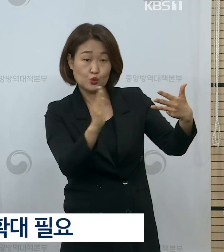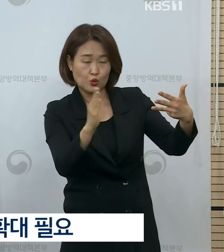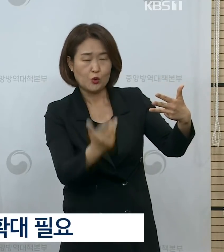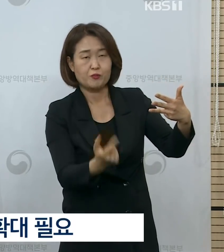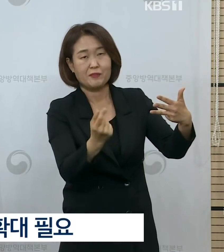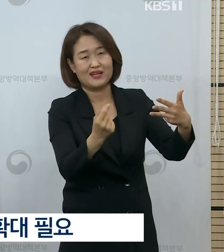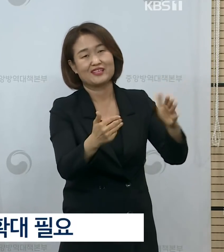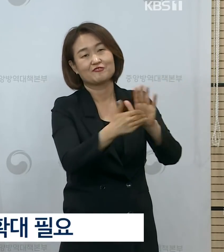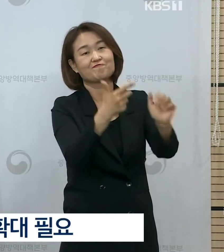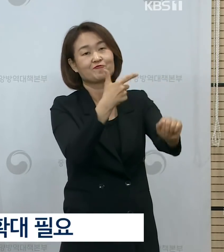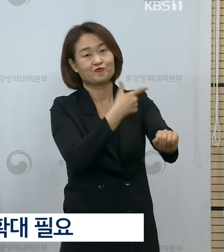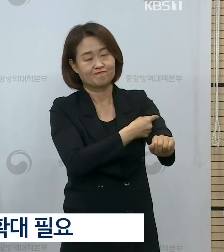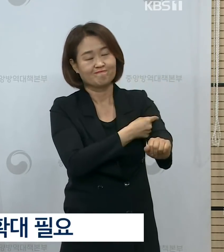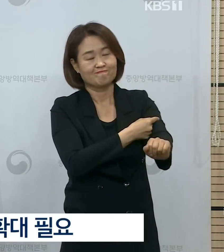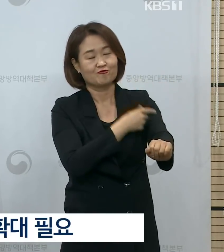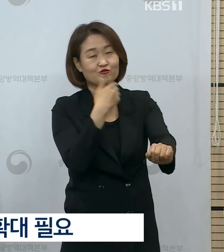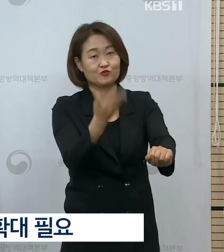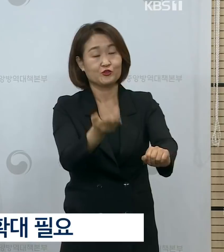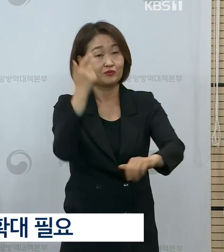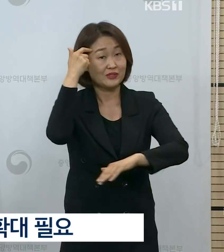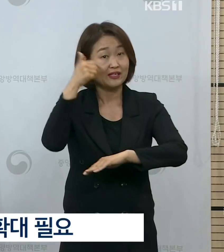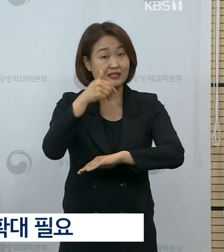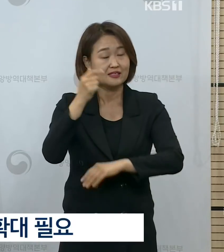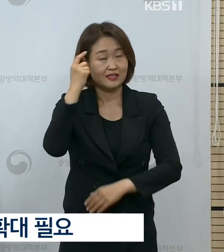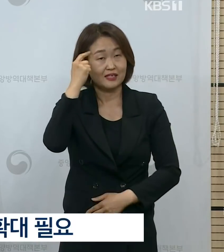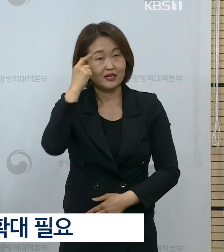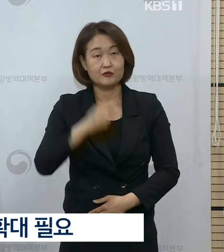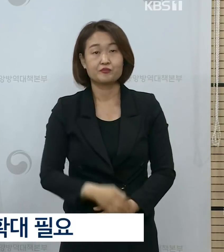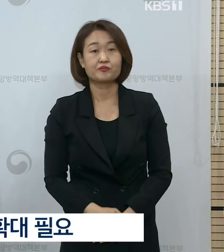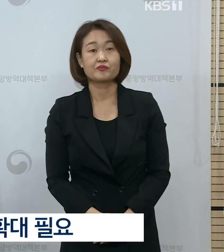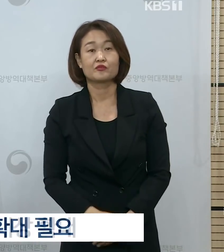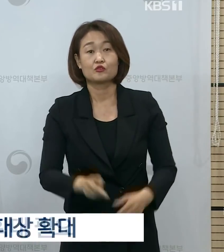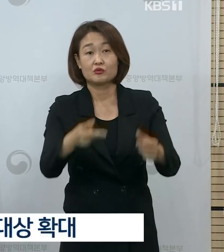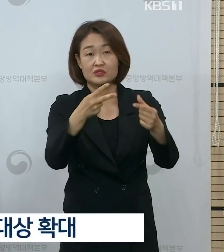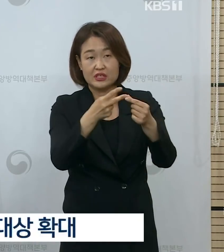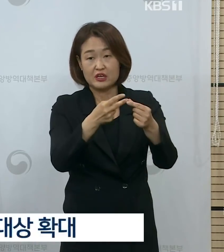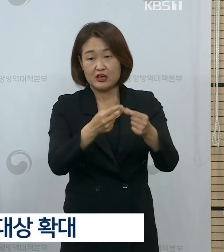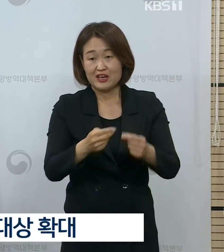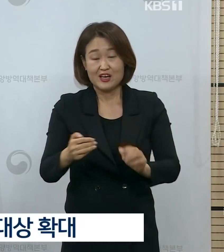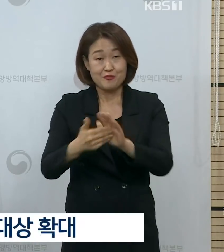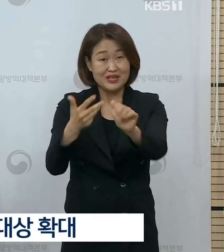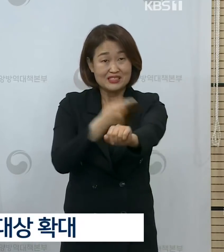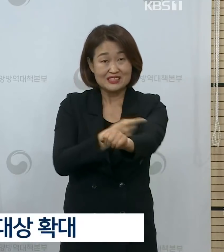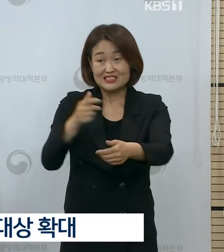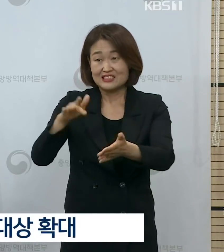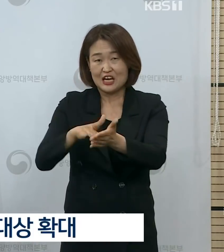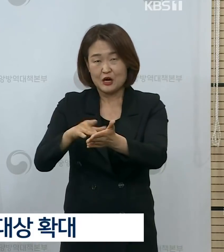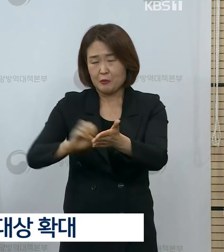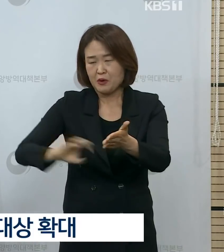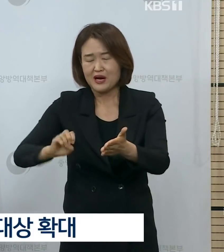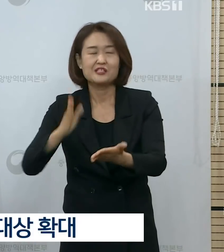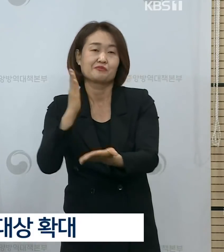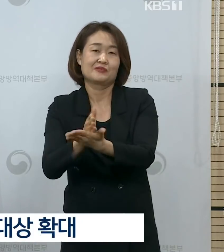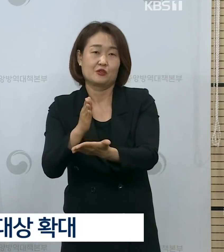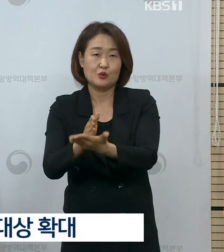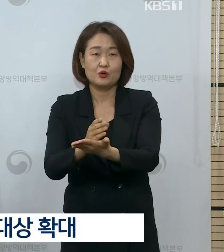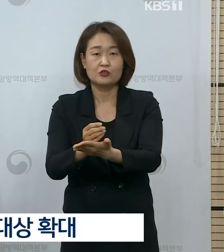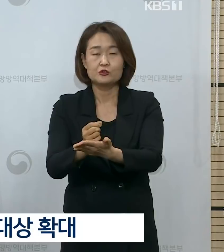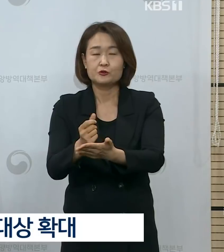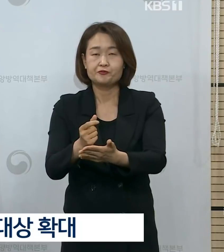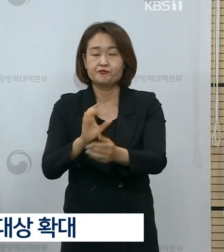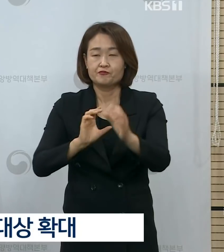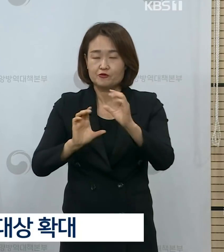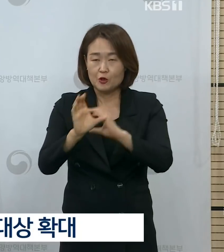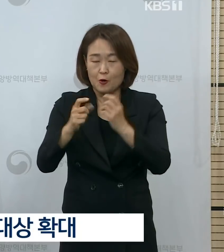탄력적으로 운영하도록 하겠습니다. 둘째, 백신 폐기량을 최소화하고 효율적으로 사용하기 위해 백신